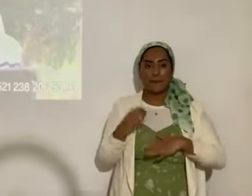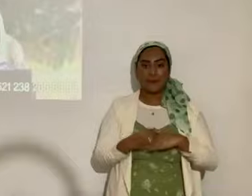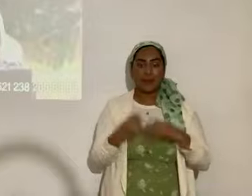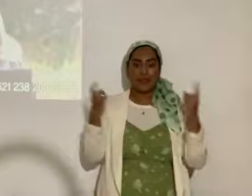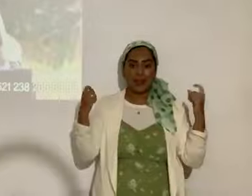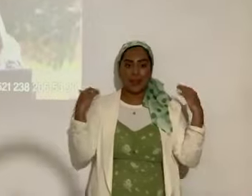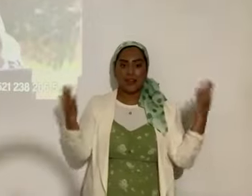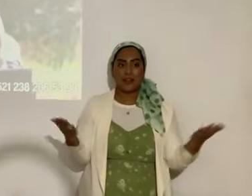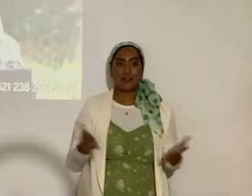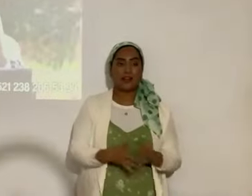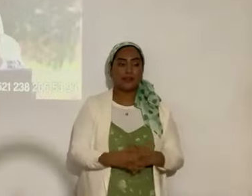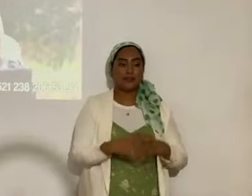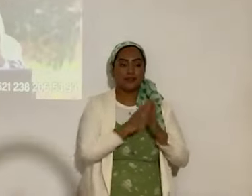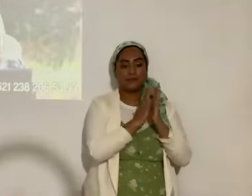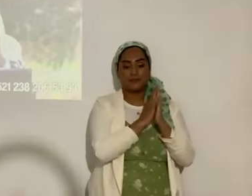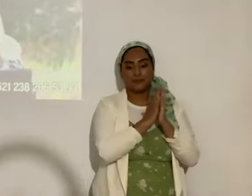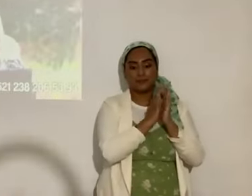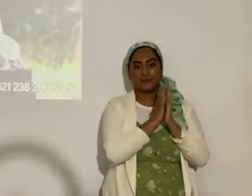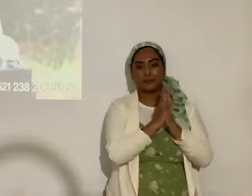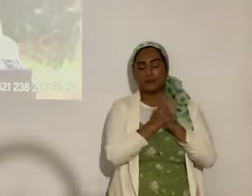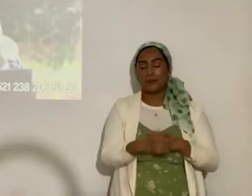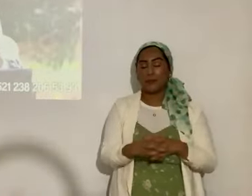aleluya aleluya